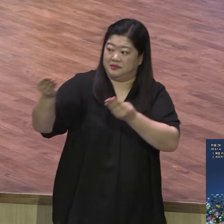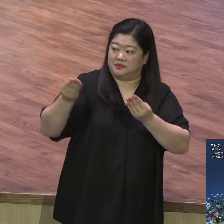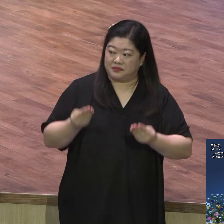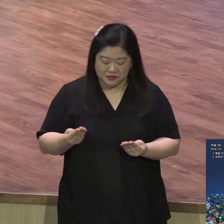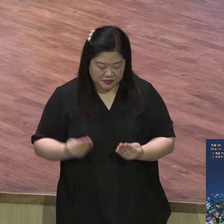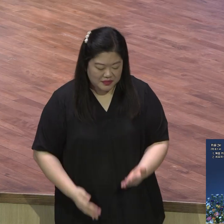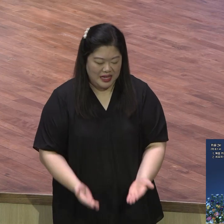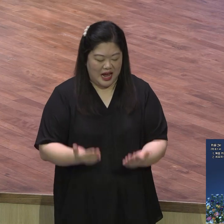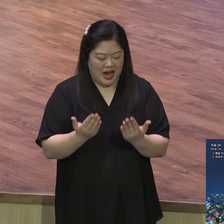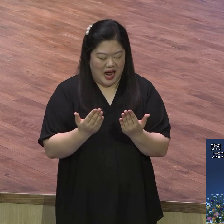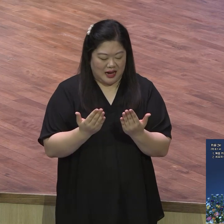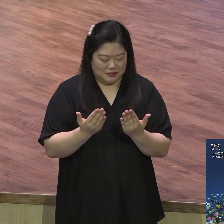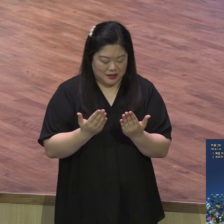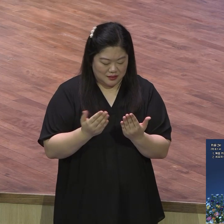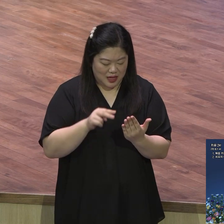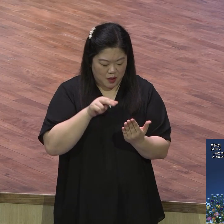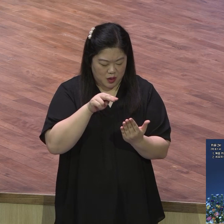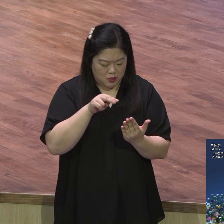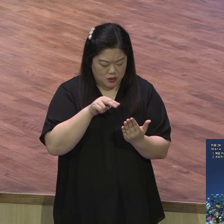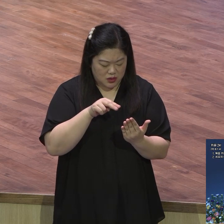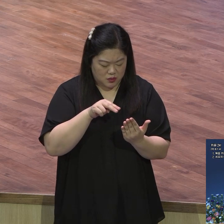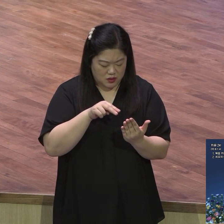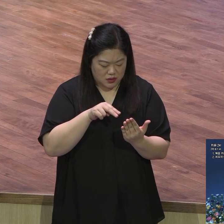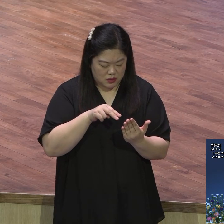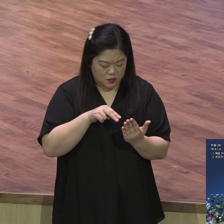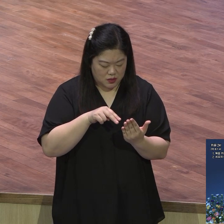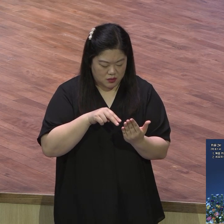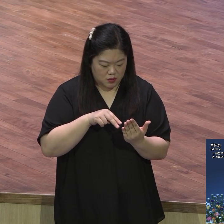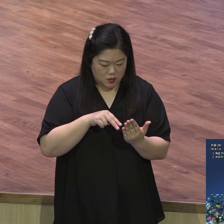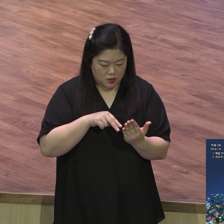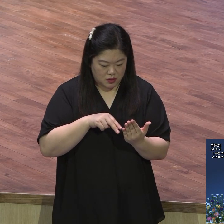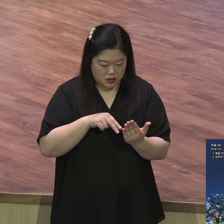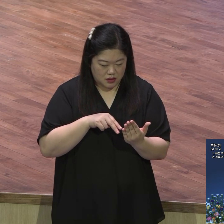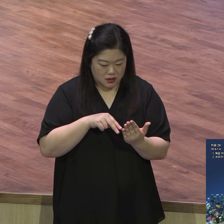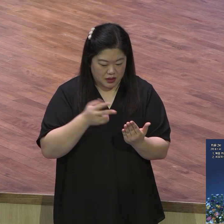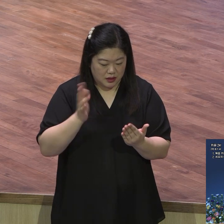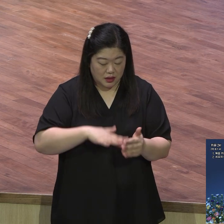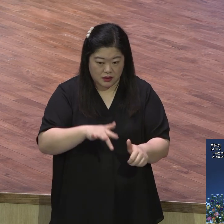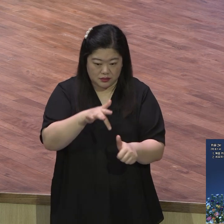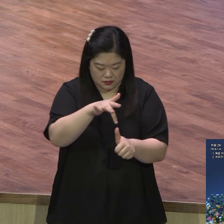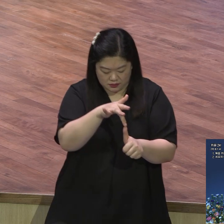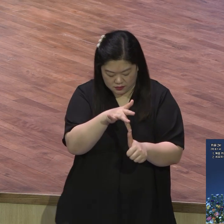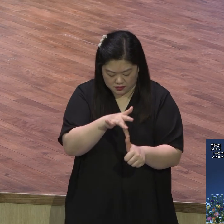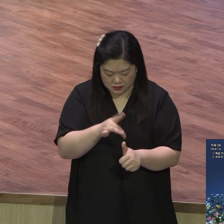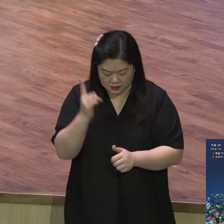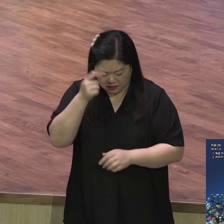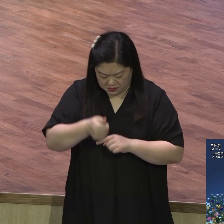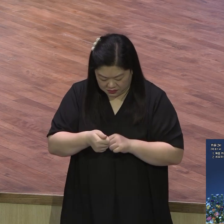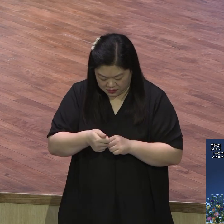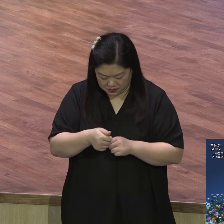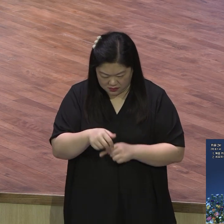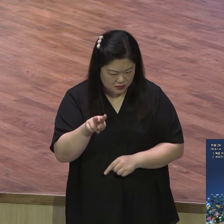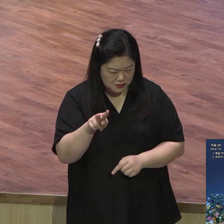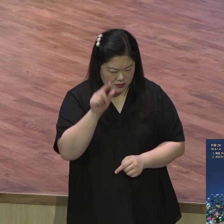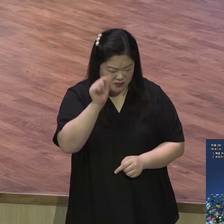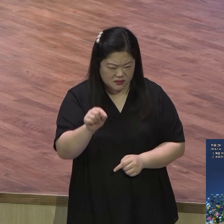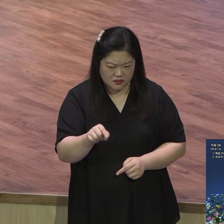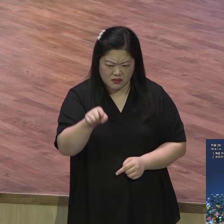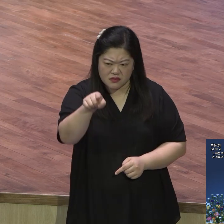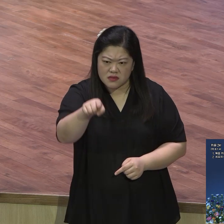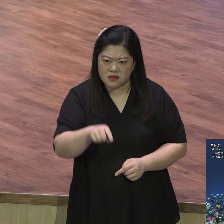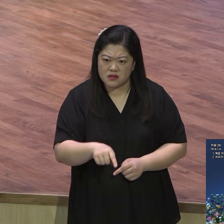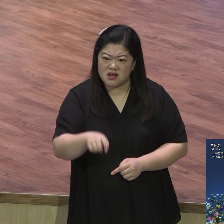조용히 고기만 푹 있더니 귀신 들린 사람이 갑자기 눈을 탁 칭게 뜨더니 그 사람 딱 보면서 너